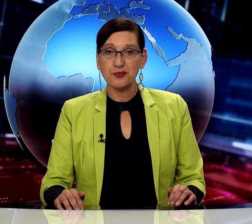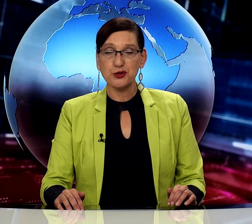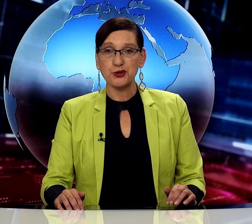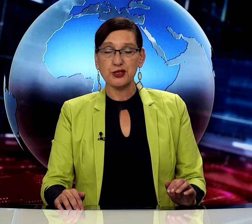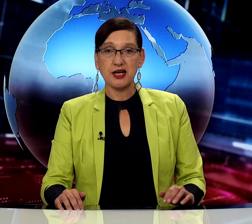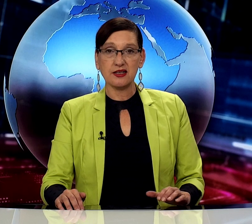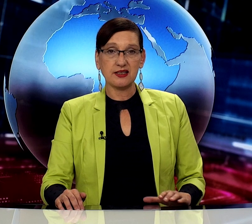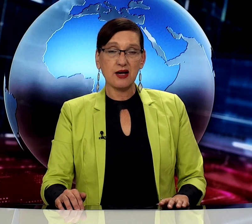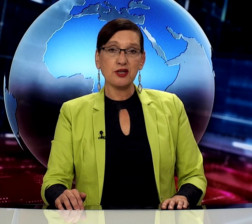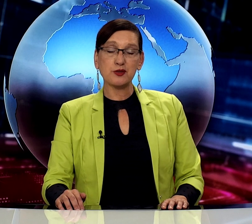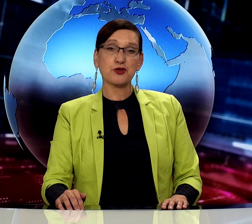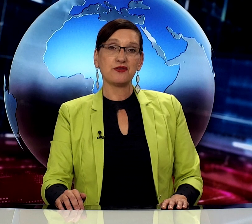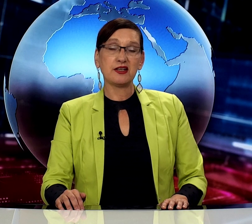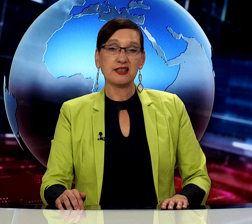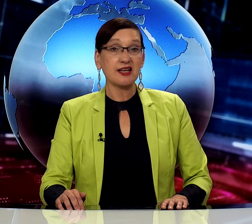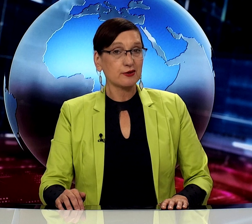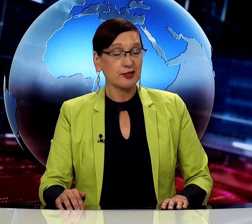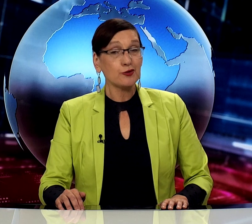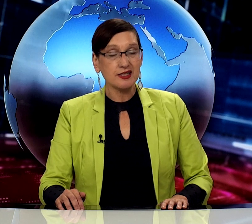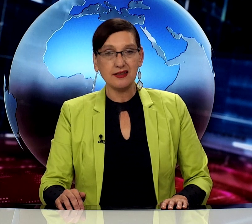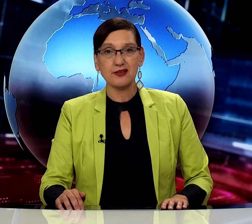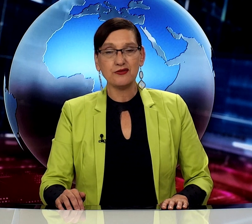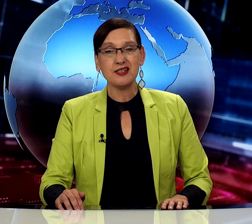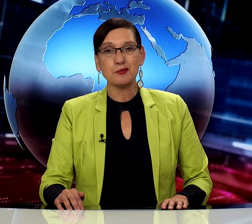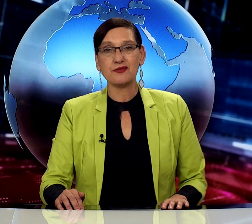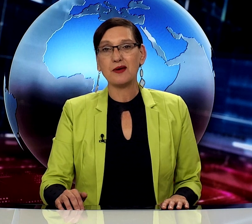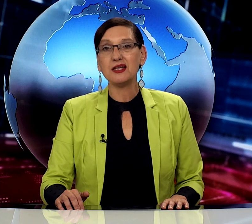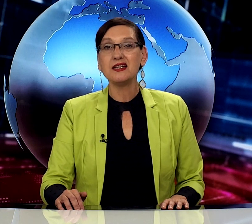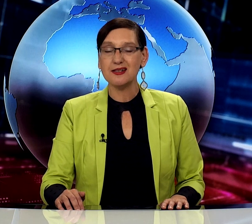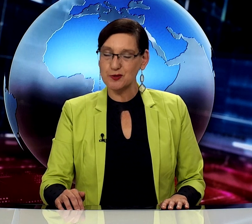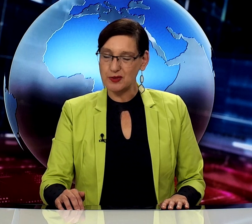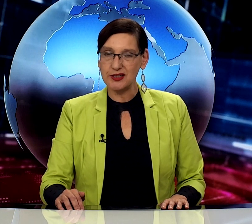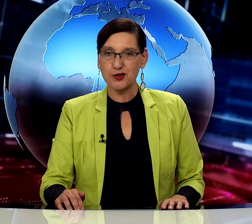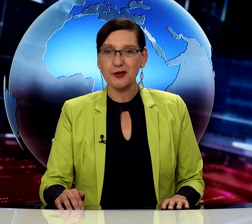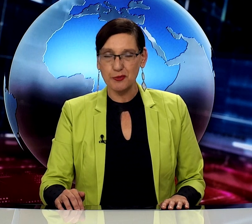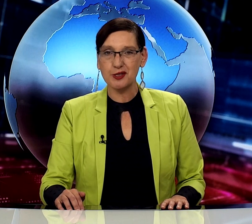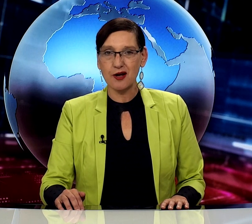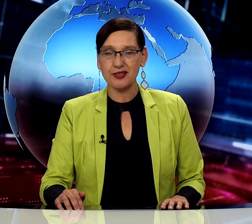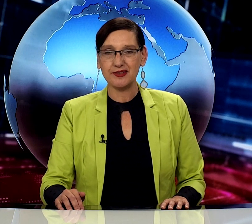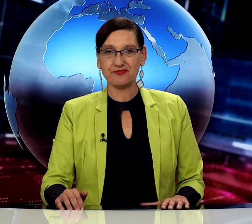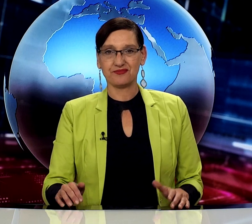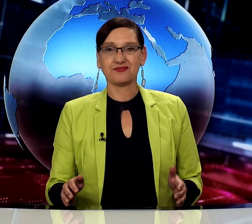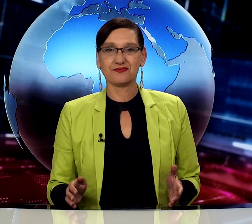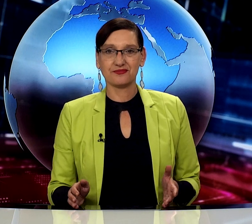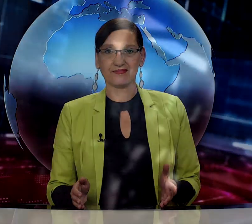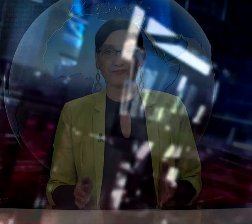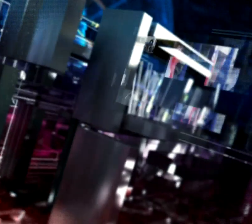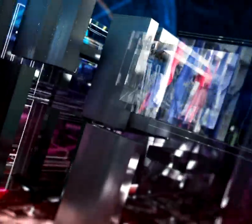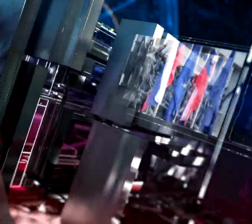Hvala za pozornost, drage gledalke, spoštovani gledalci. V naslednjih novicah bo z vami Ines Kumalič. Lepo pozdravljeni.